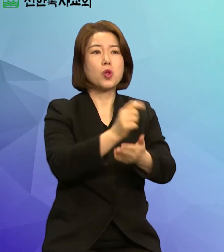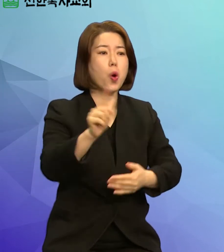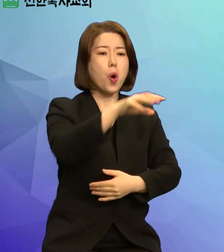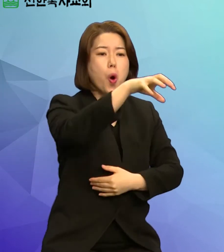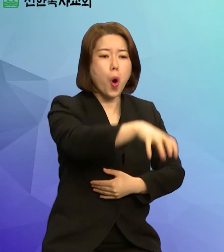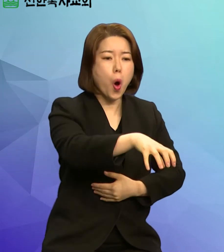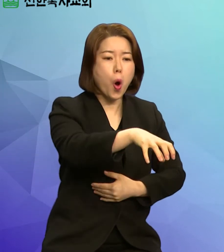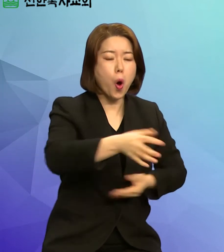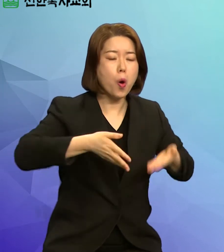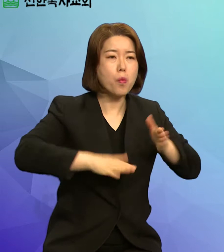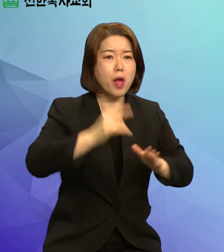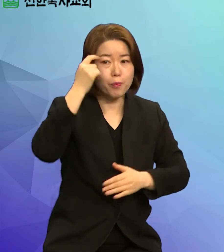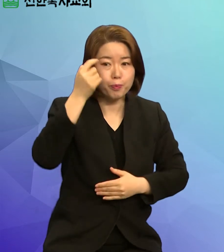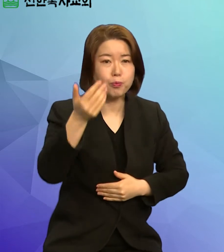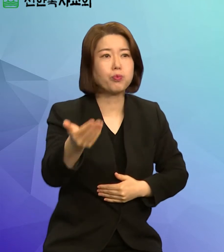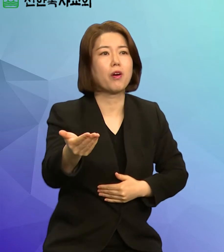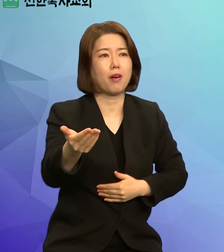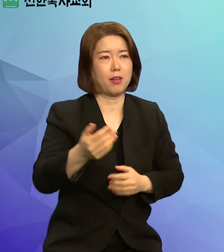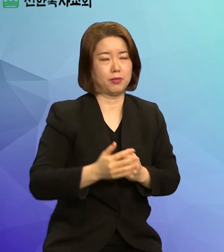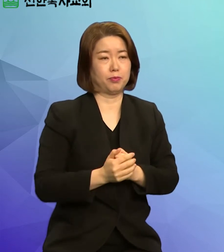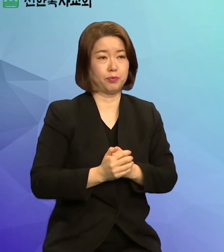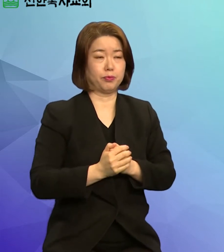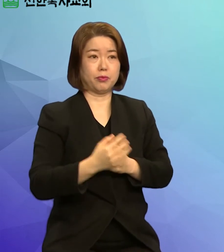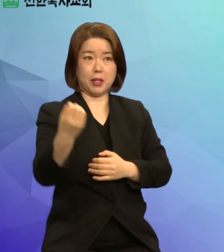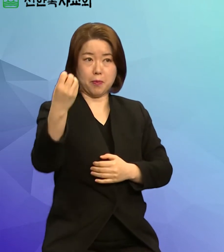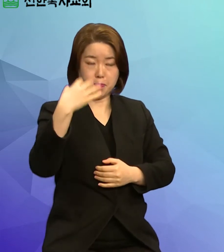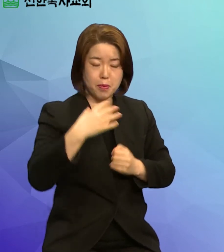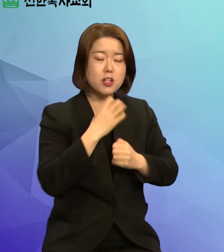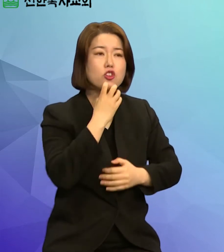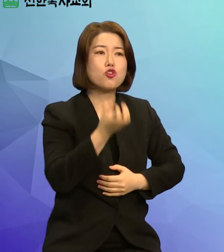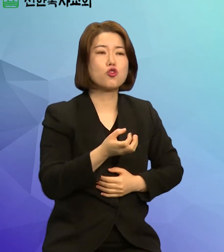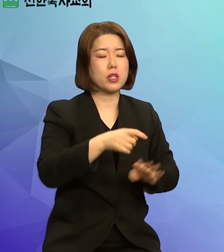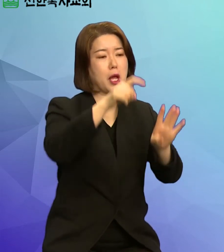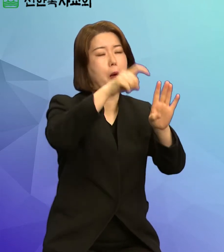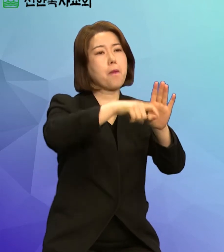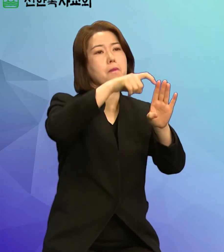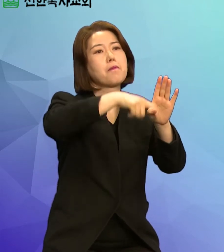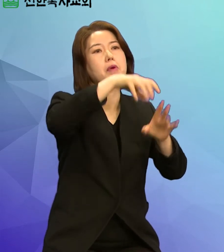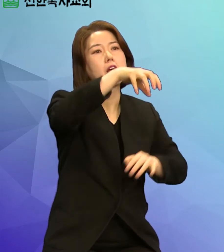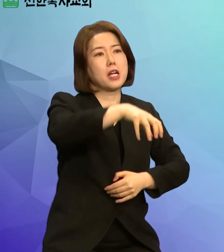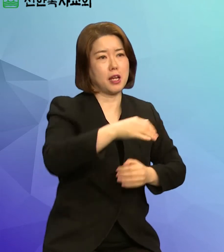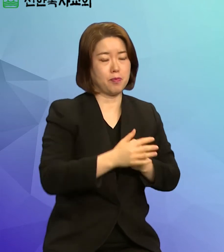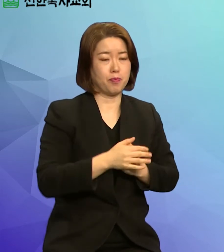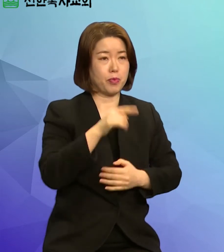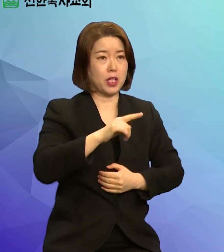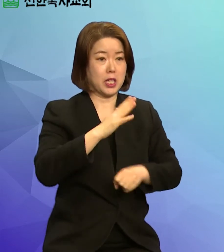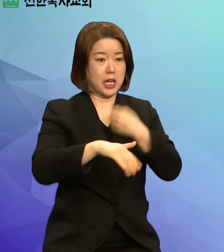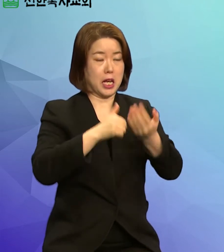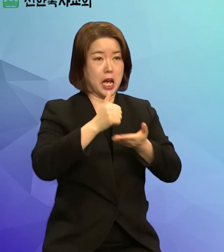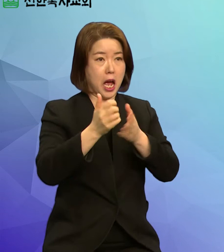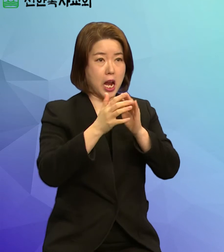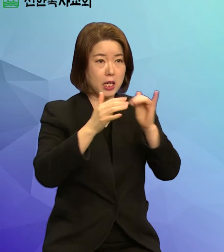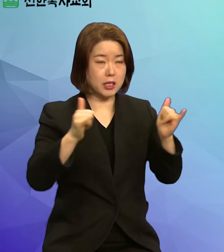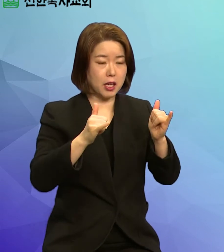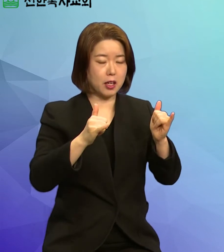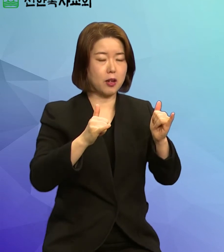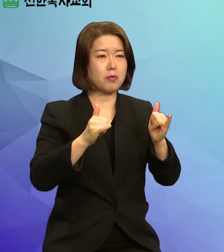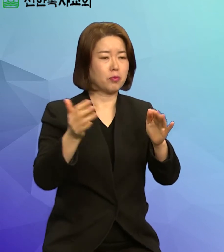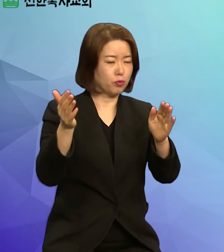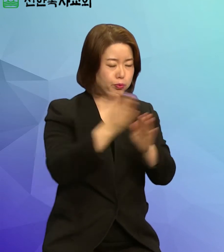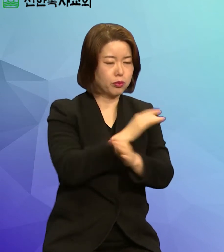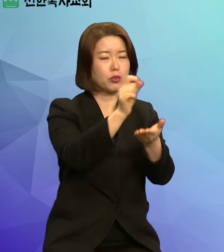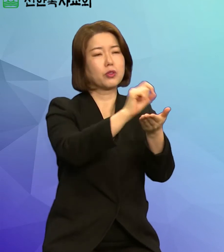나겠느냐 물으니 이르되 유대 베들레헴이오니 이는 선지자로 이렇게 기록된